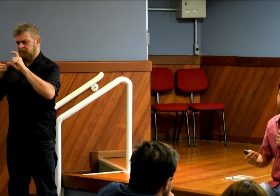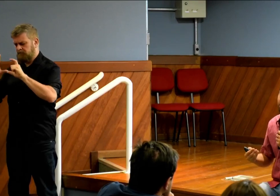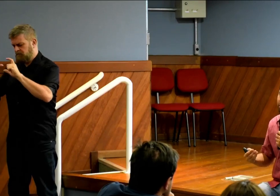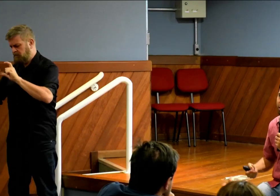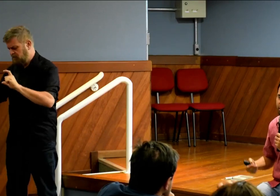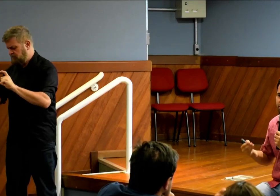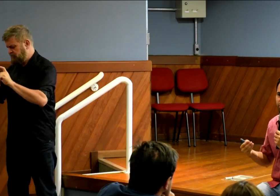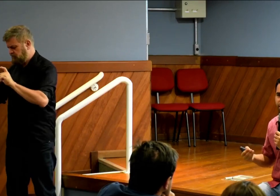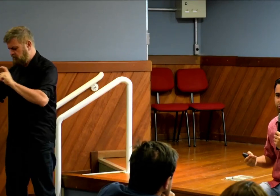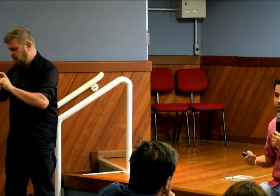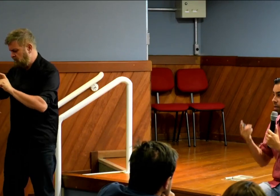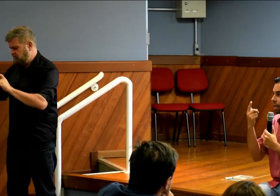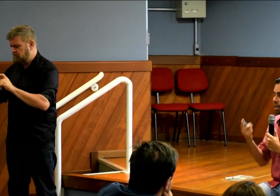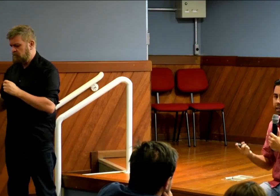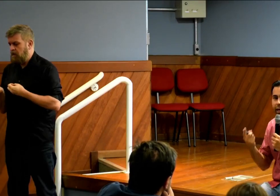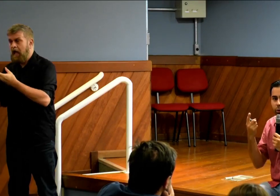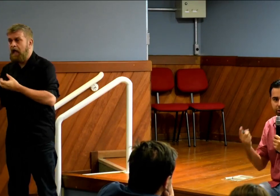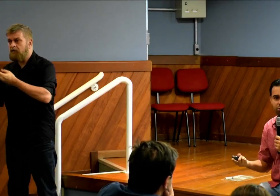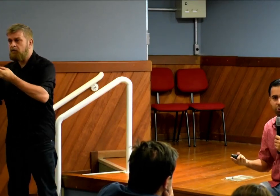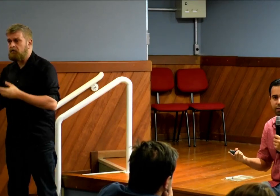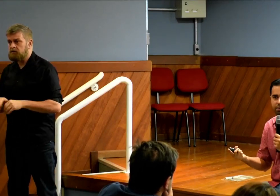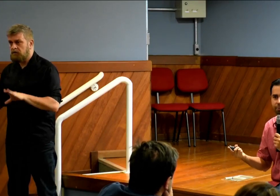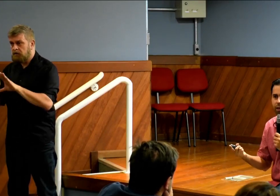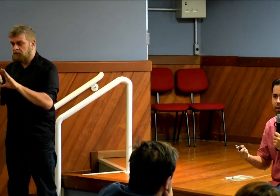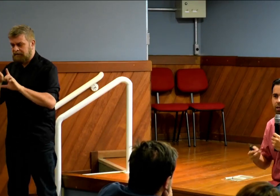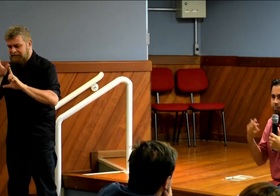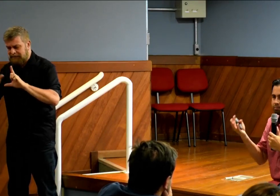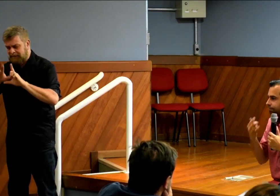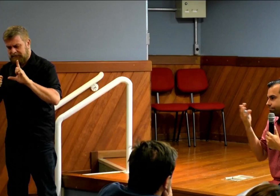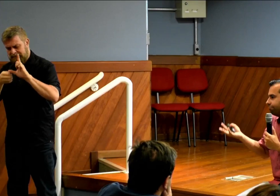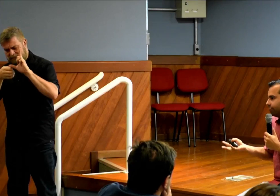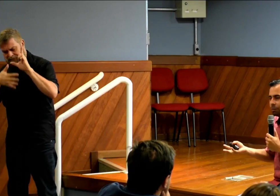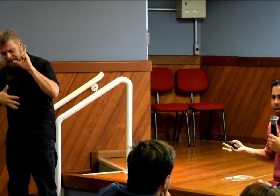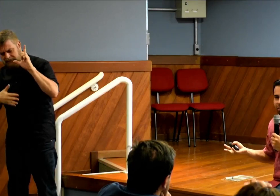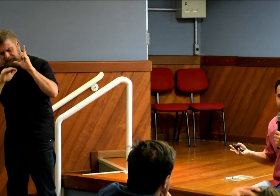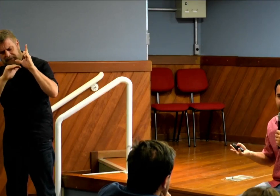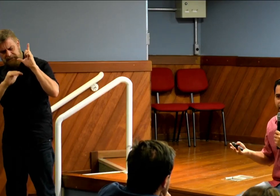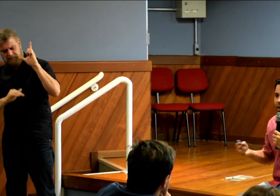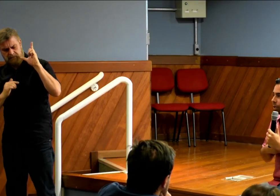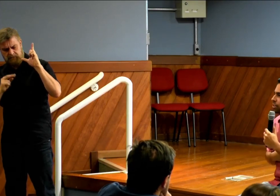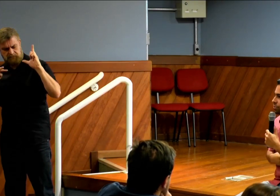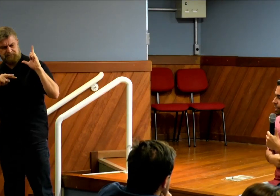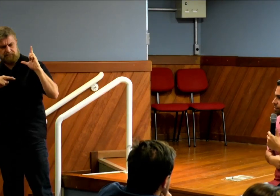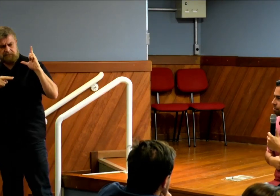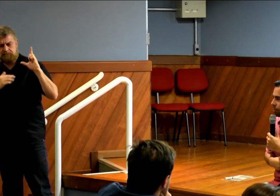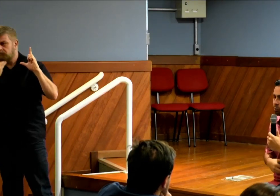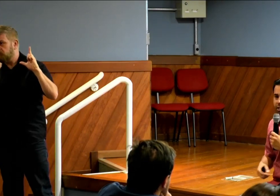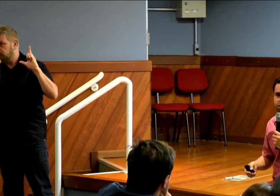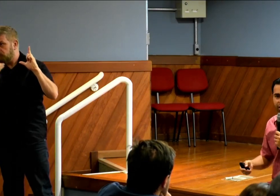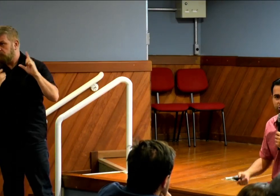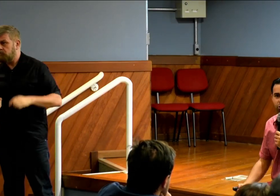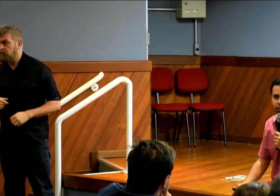álbum tinham tantas informações e decorações que não davam. O que a gente fez nesse